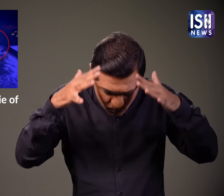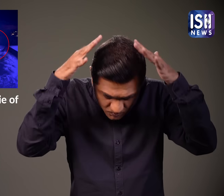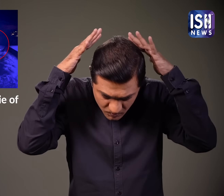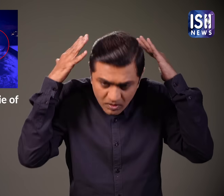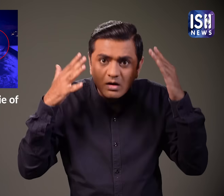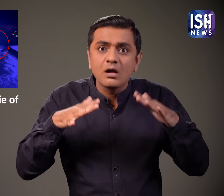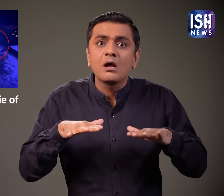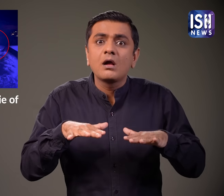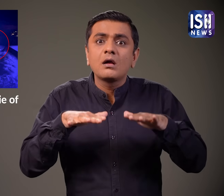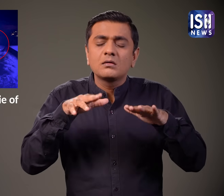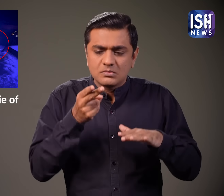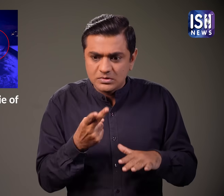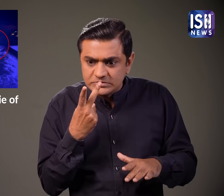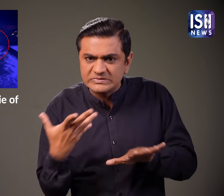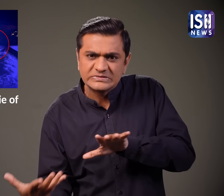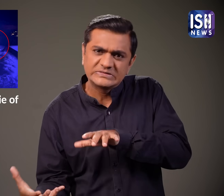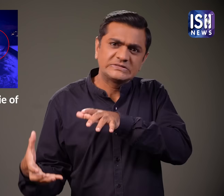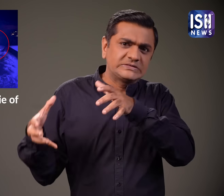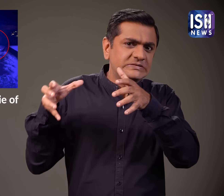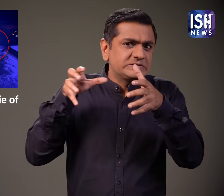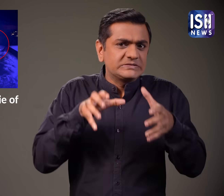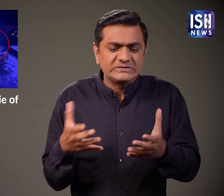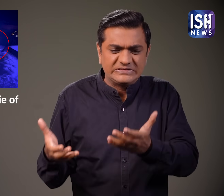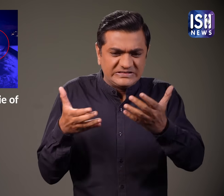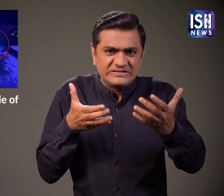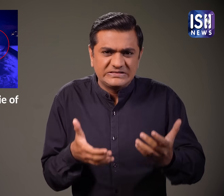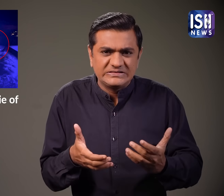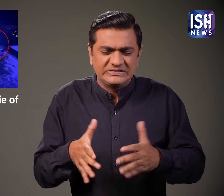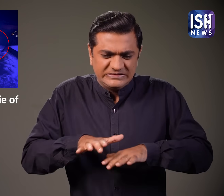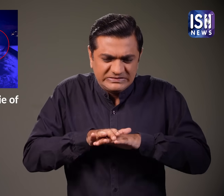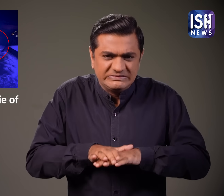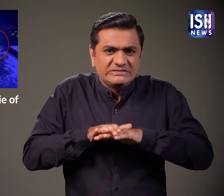तेरता हुआ मिला उनके सहायक ने उन्हें पुनल जिवित करने की भी कोशिश की